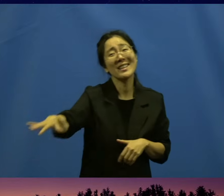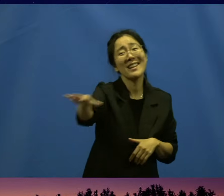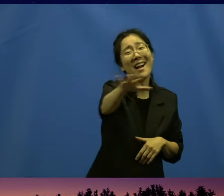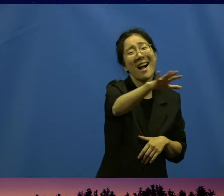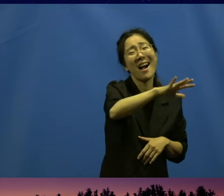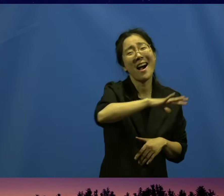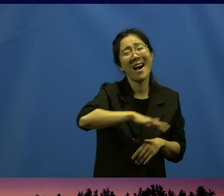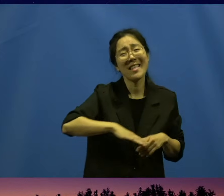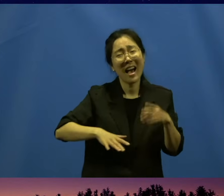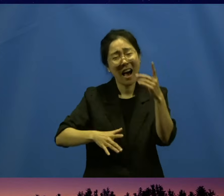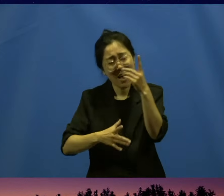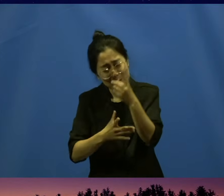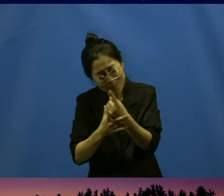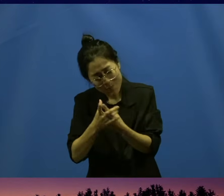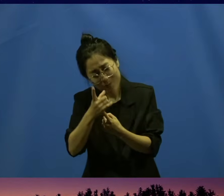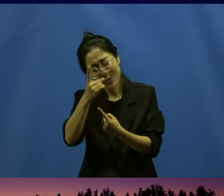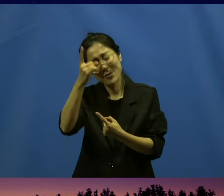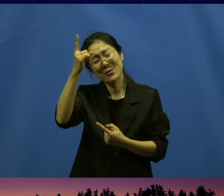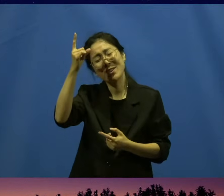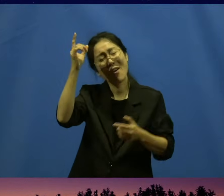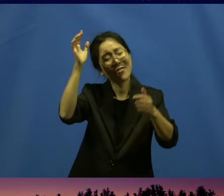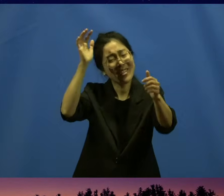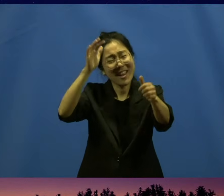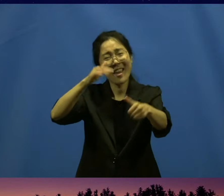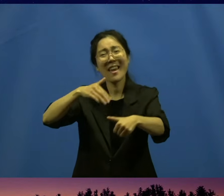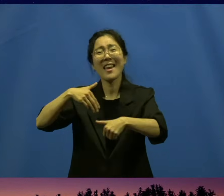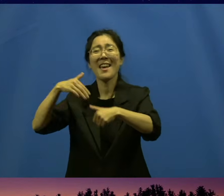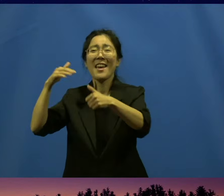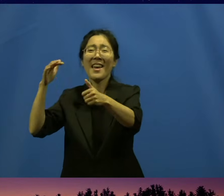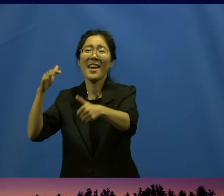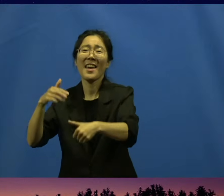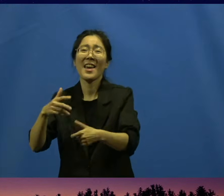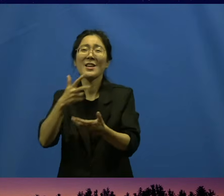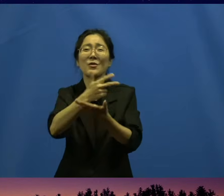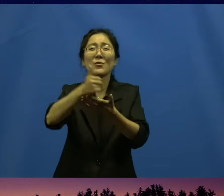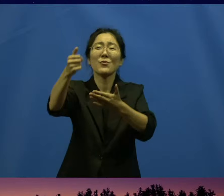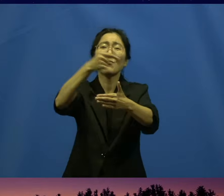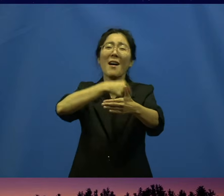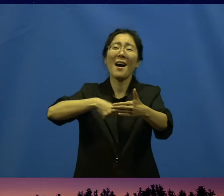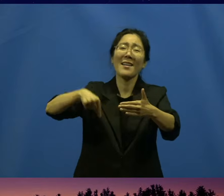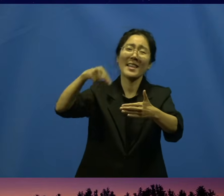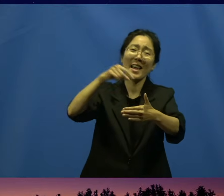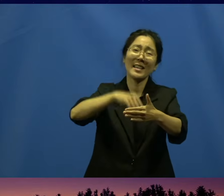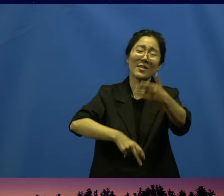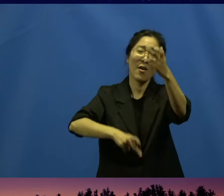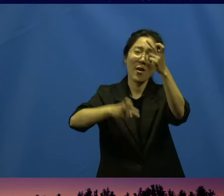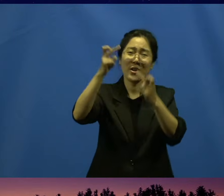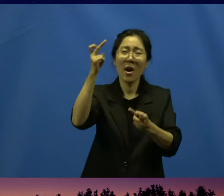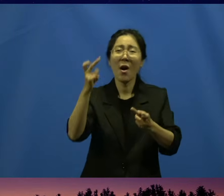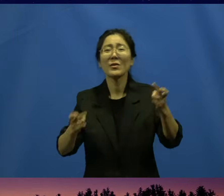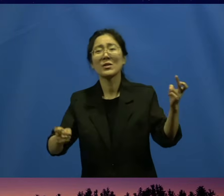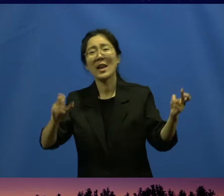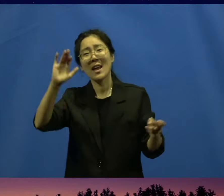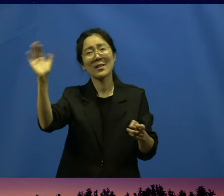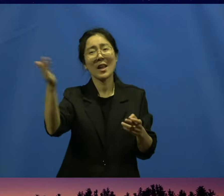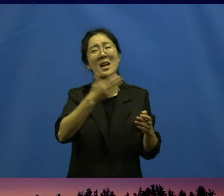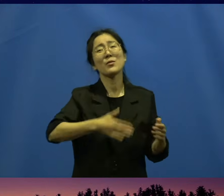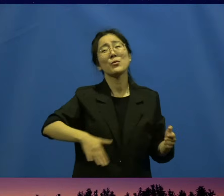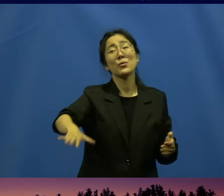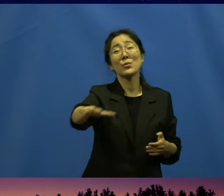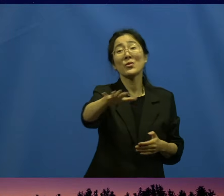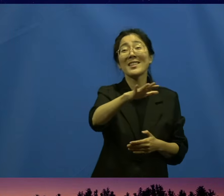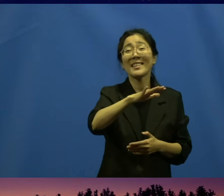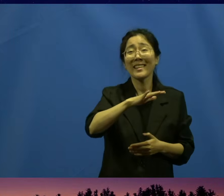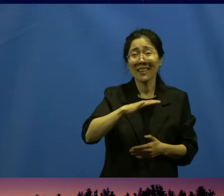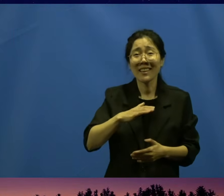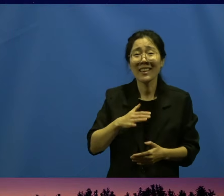우리를 하나로 부르셨네. 주 안에서 연재된